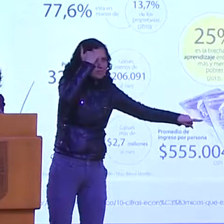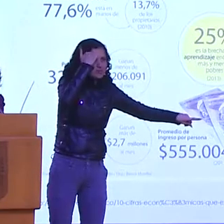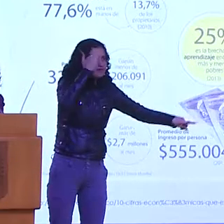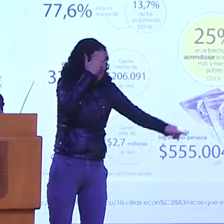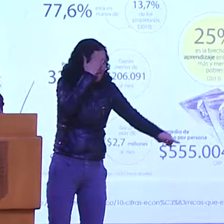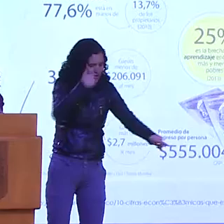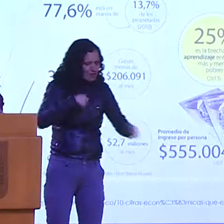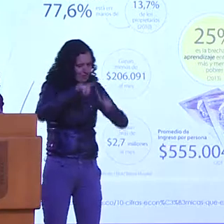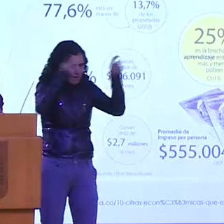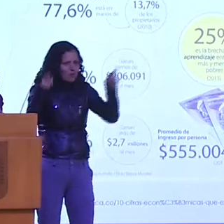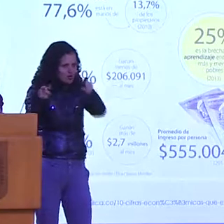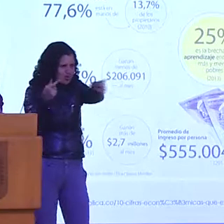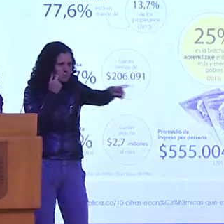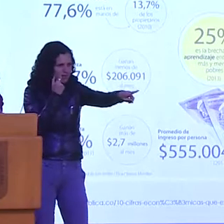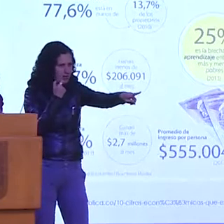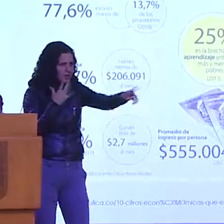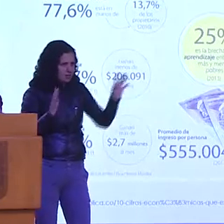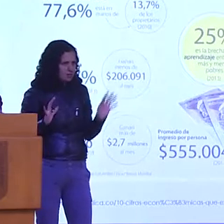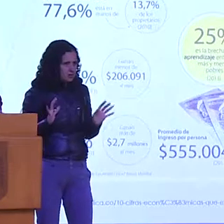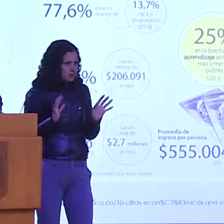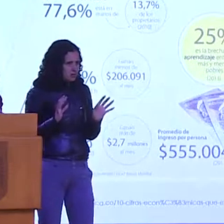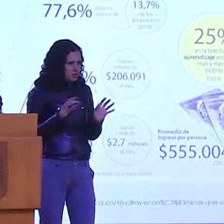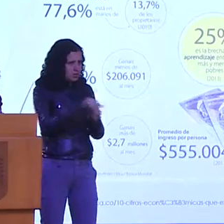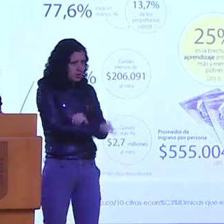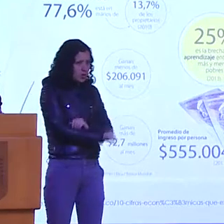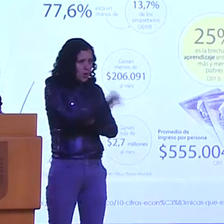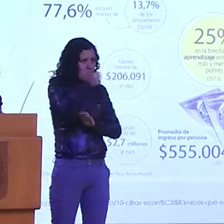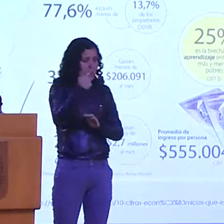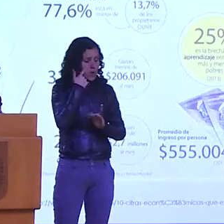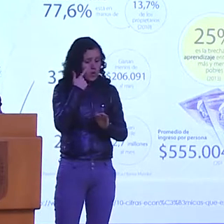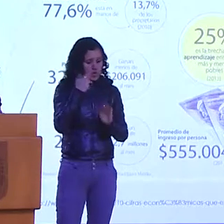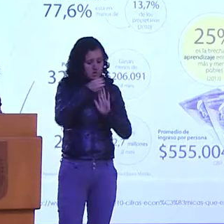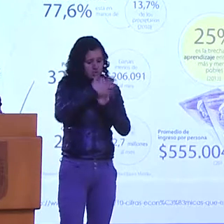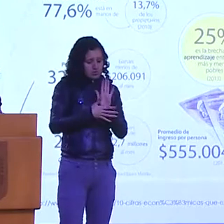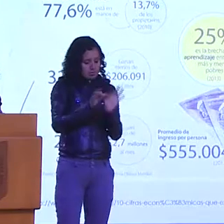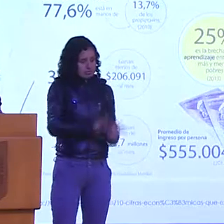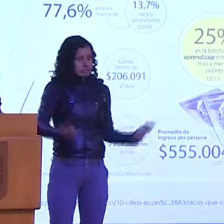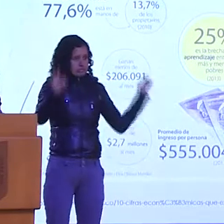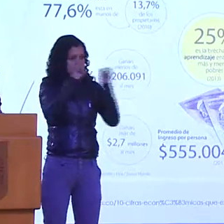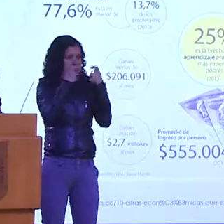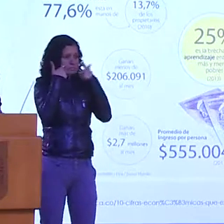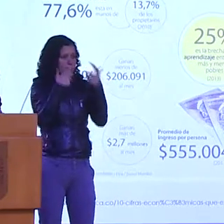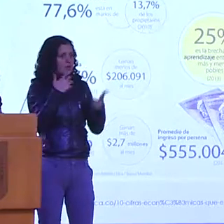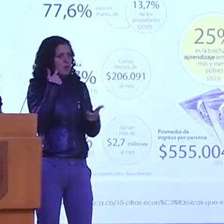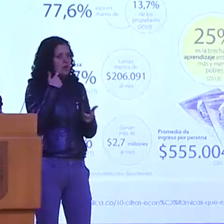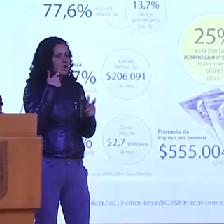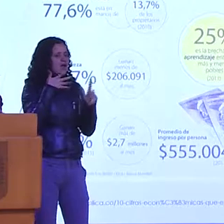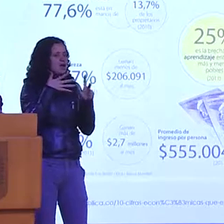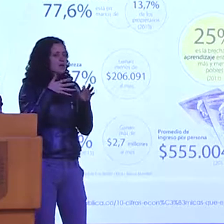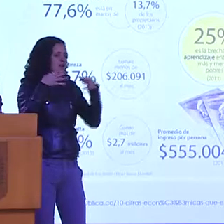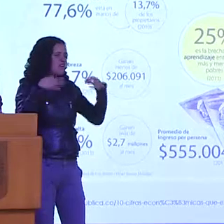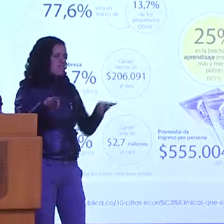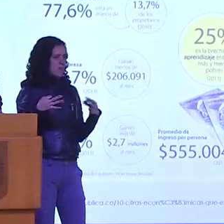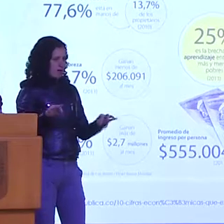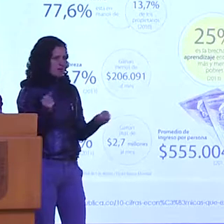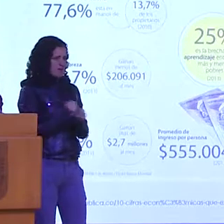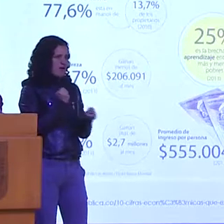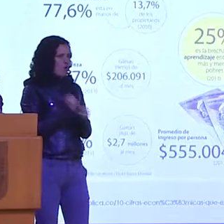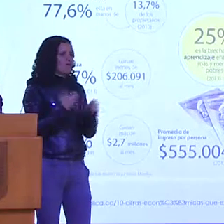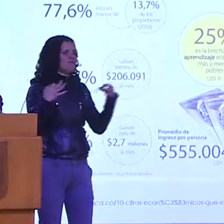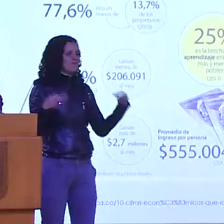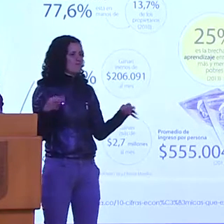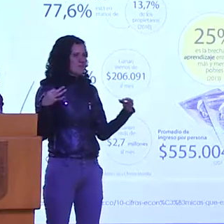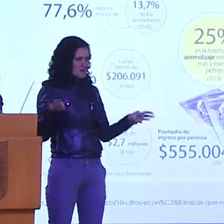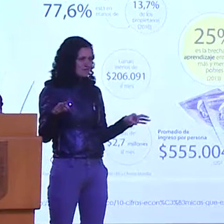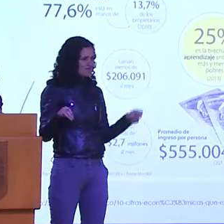hablando. Otro dato que es muy significativo tiene que ver con el tema de la informalidad. En